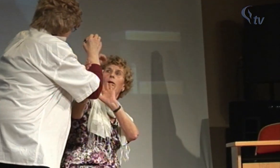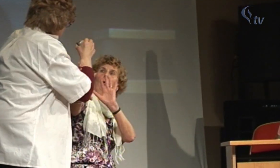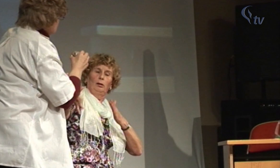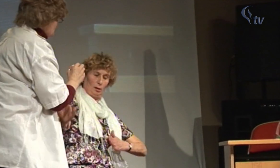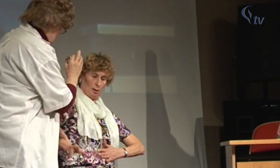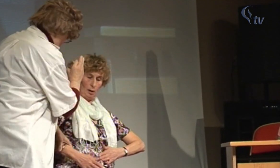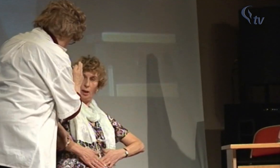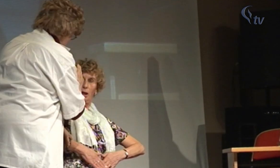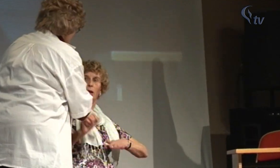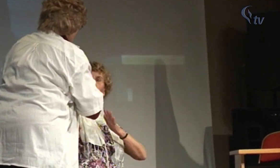Ei, oot. Mul